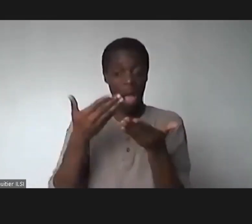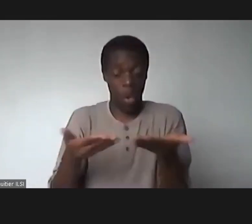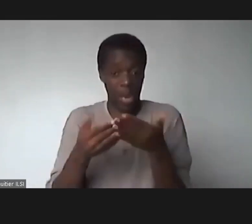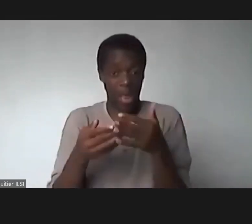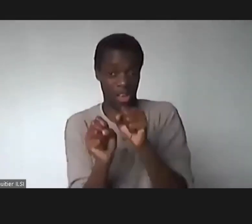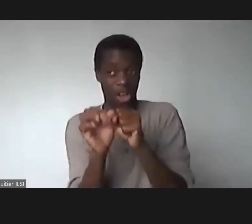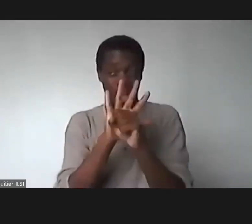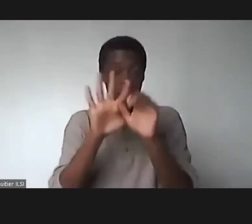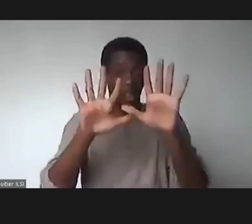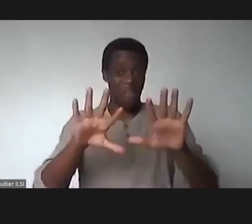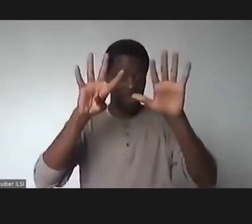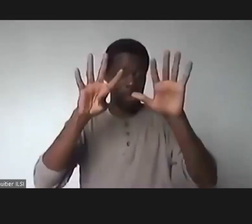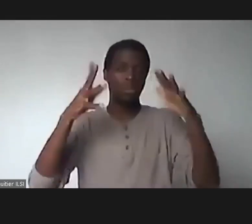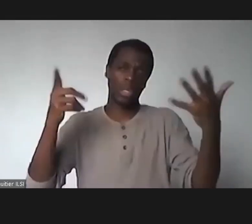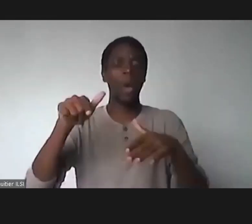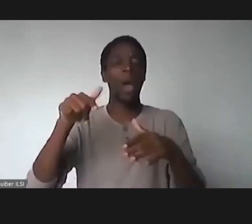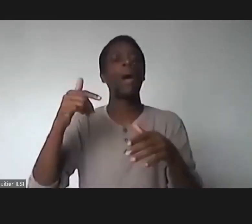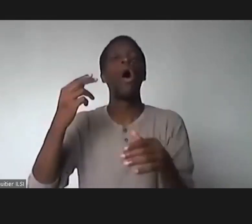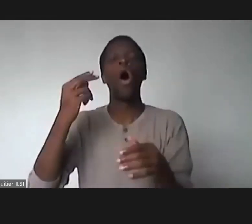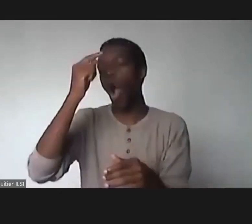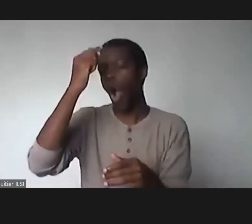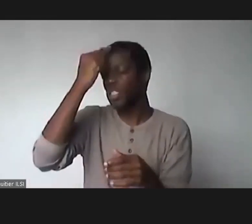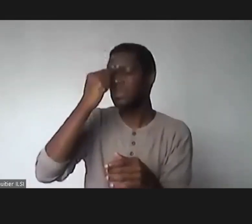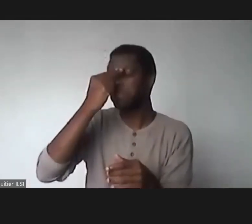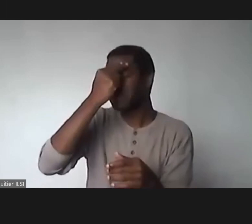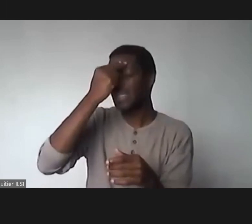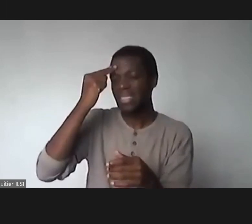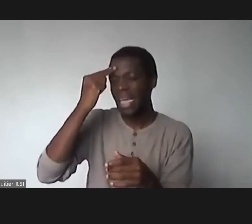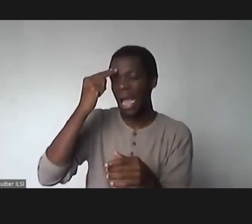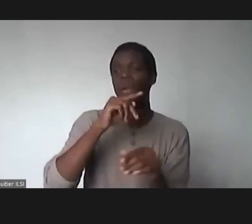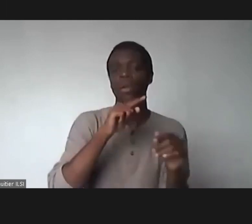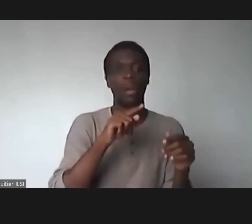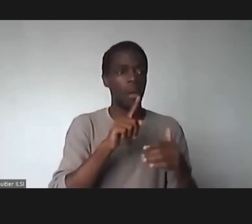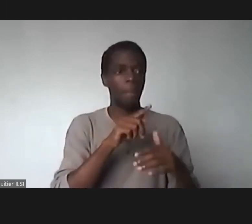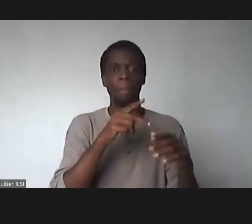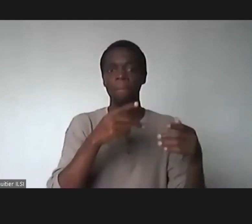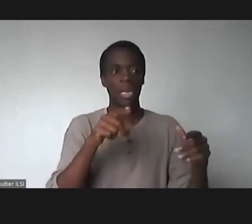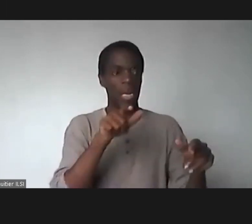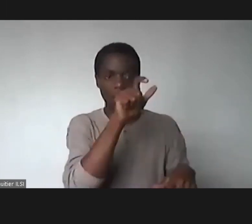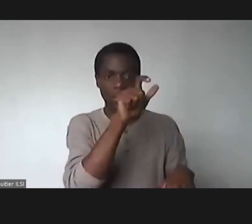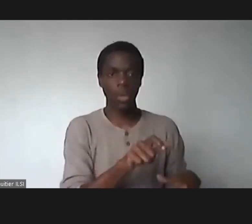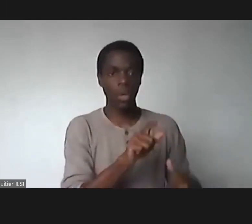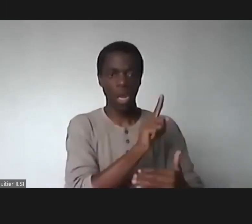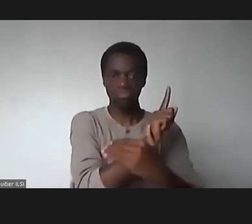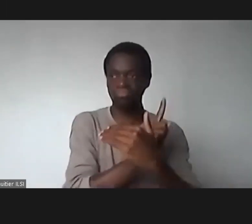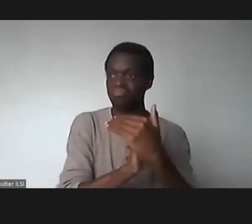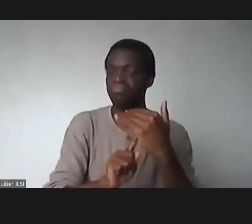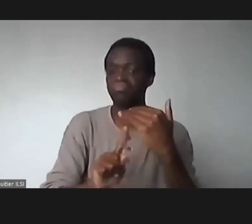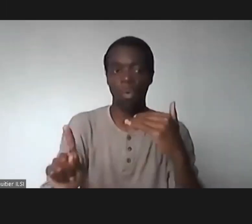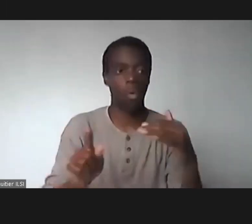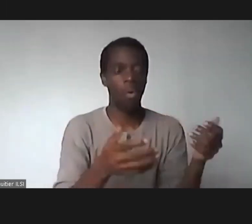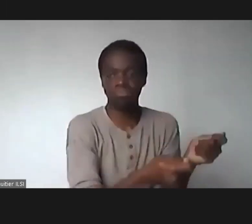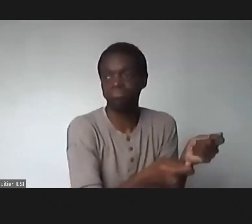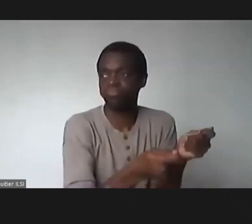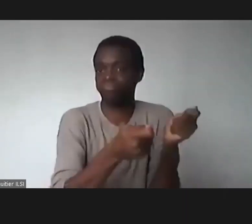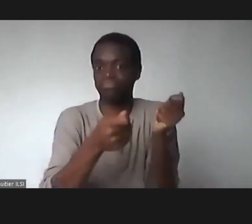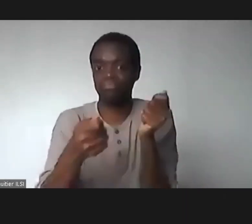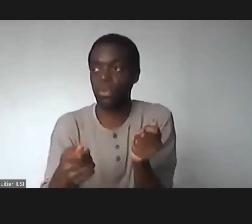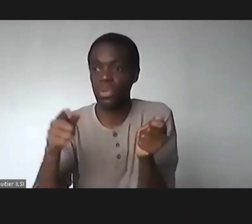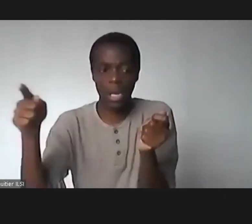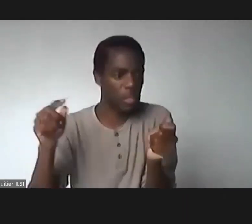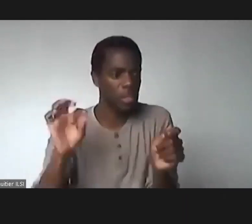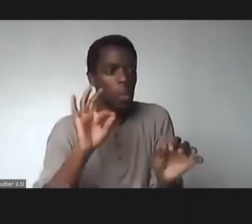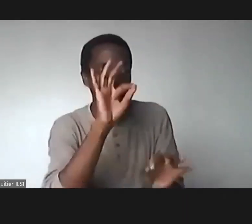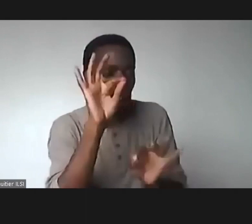además tiene o no tiene discapacidad, ¿no? Digamos, y todas estas cuestiones están